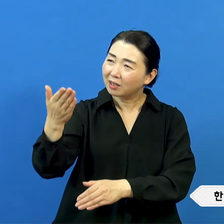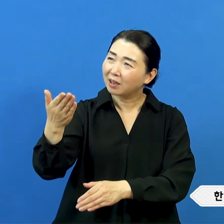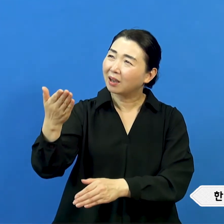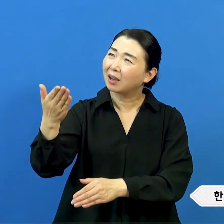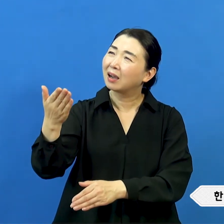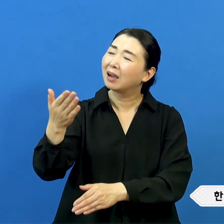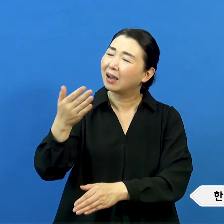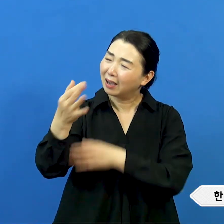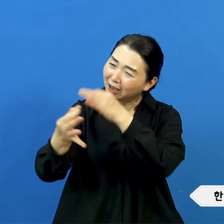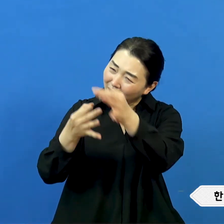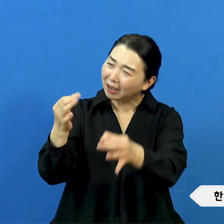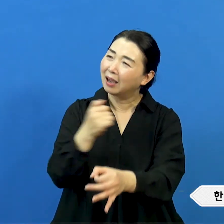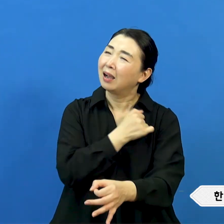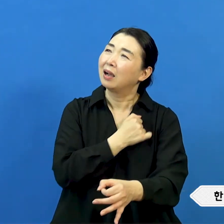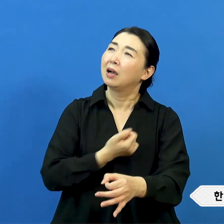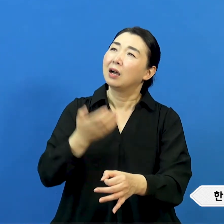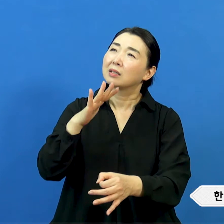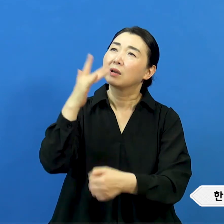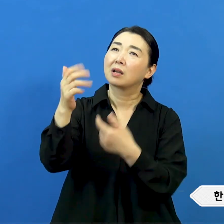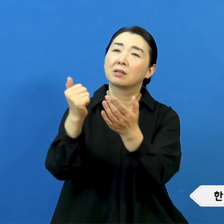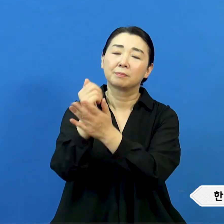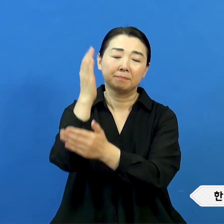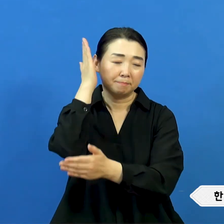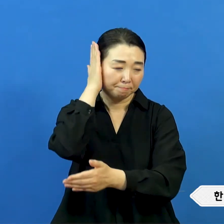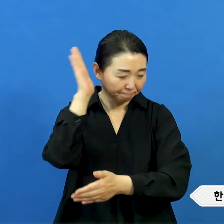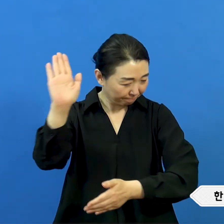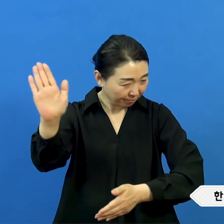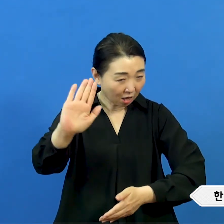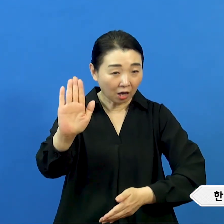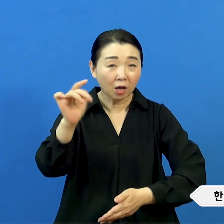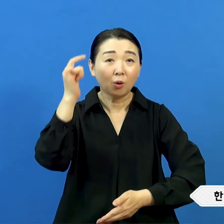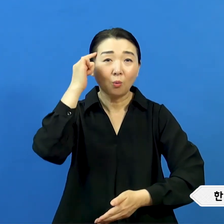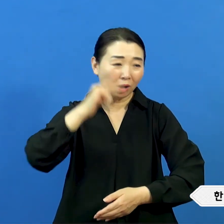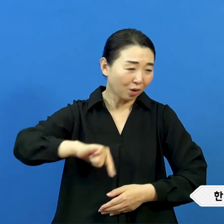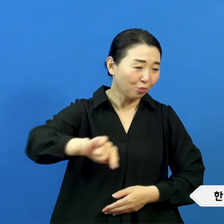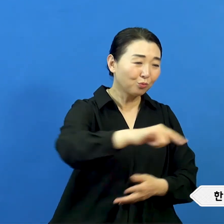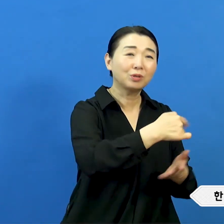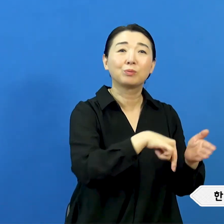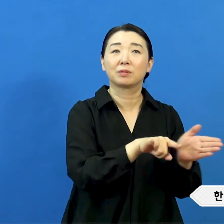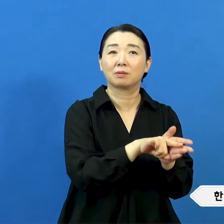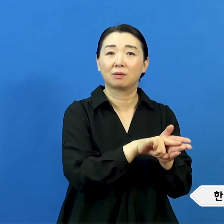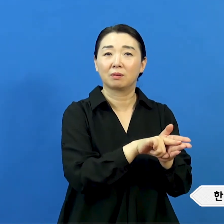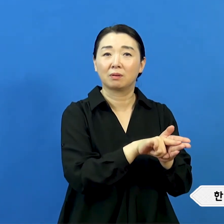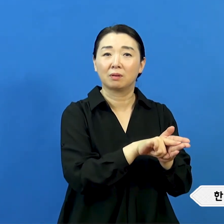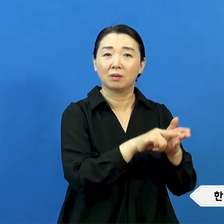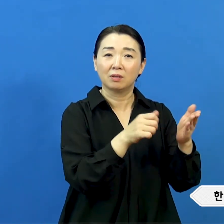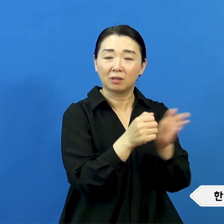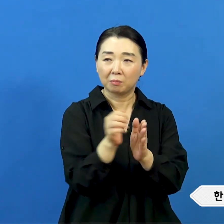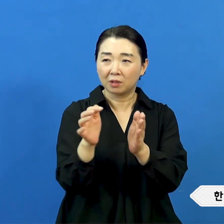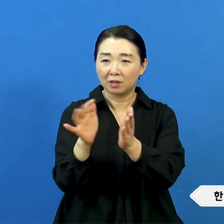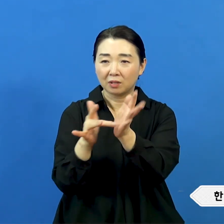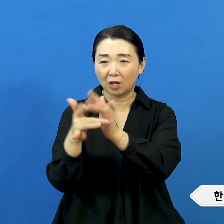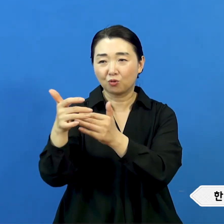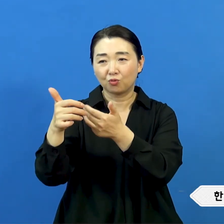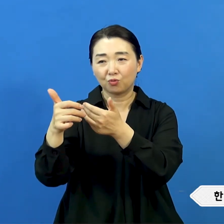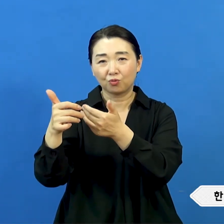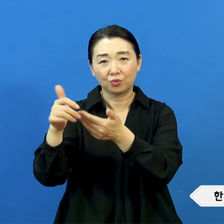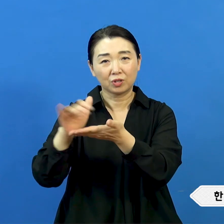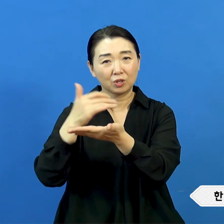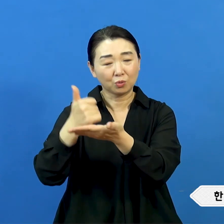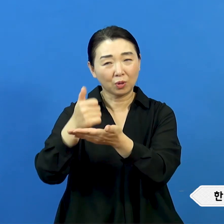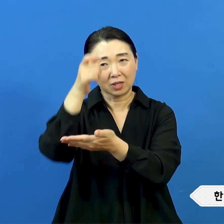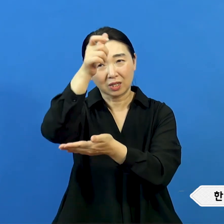절규하지만은 하나님은 그냥 귀를 틀어 막으셨습니다. 우리를 위해서. 그래서 기어코 그 아들 십자가에서